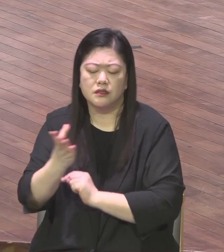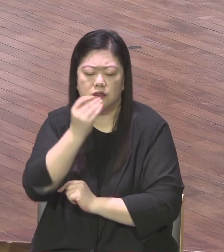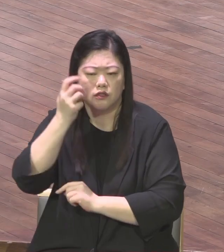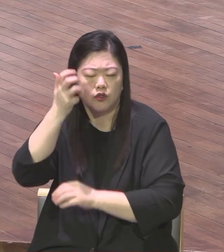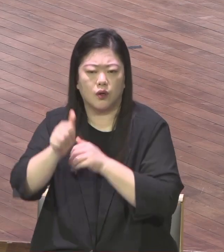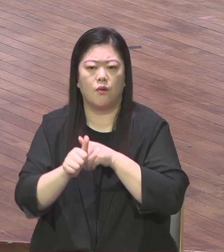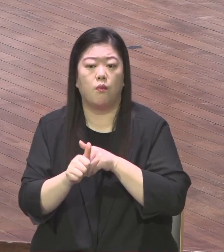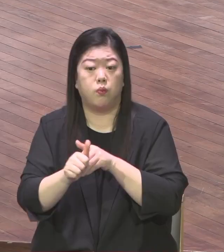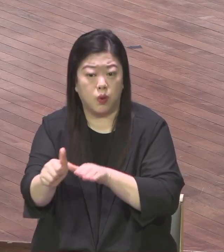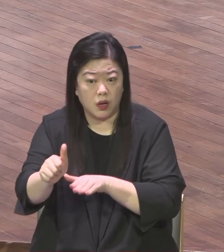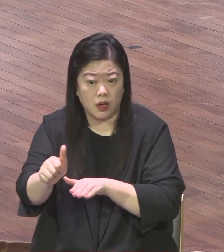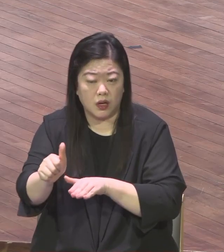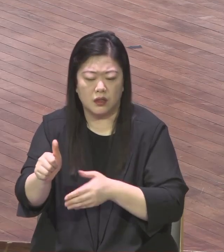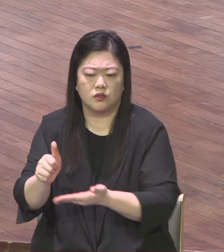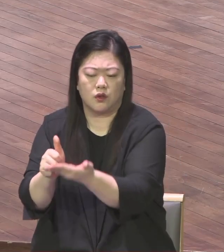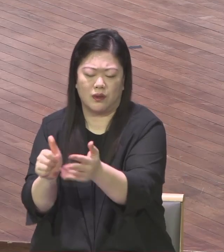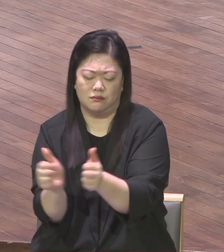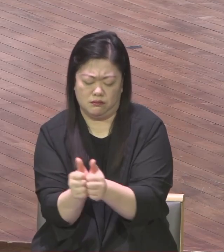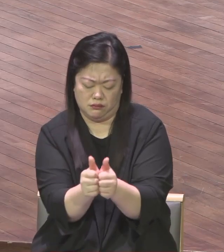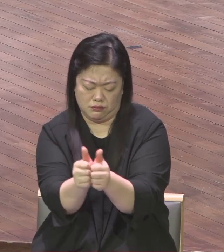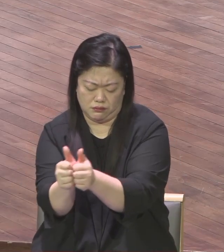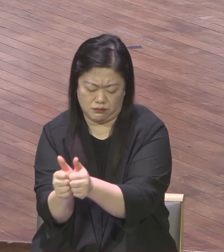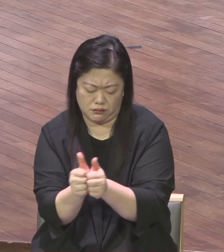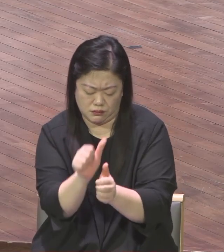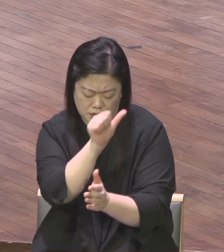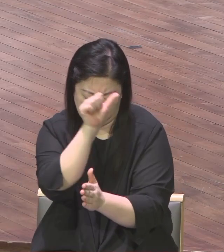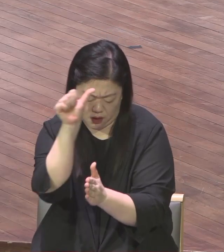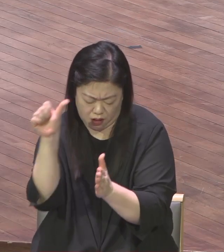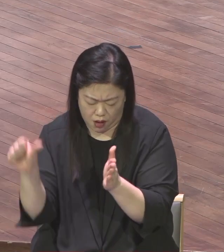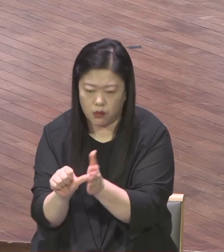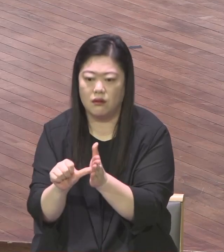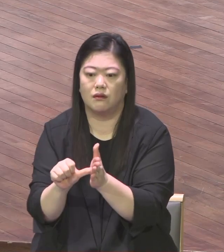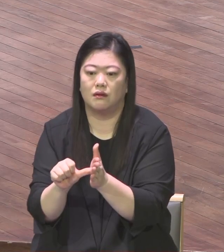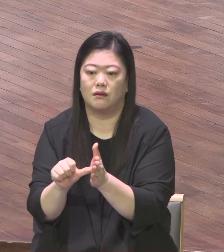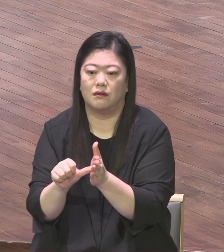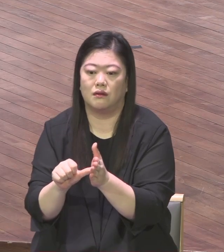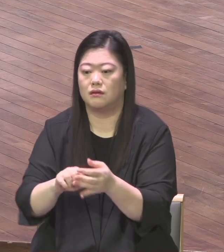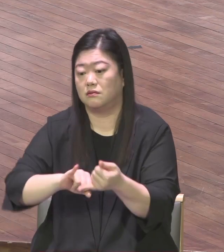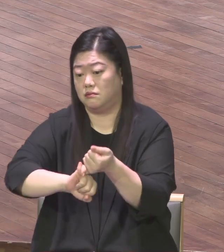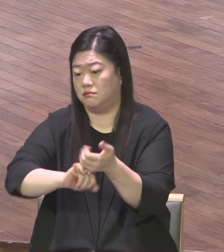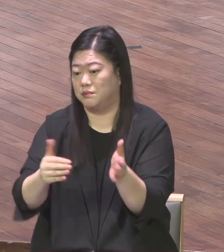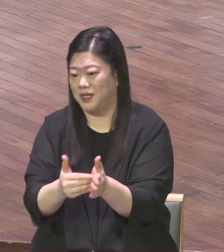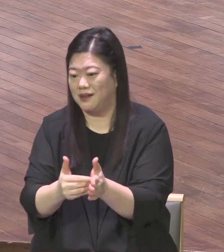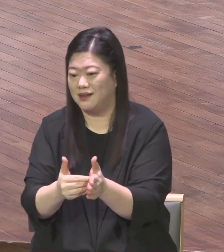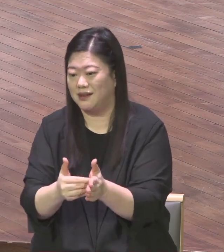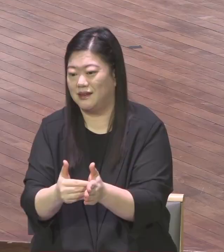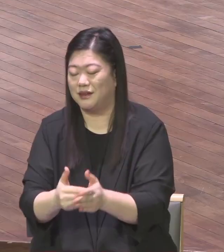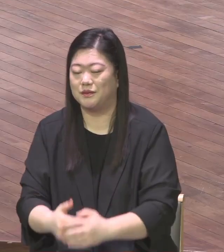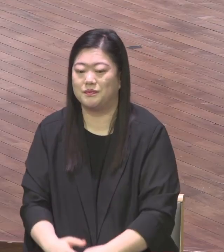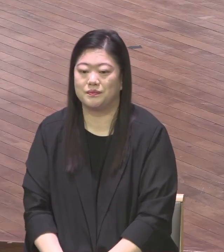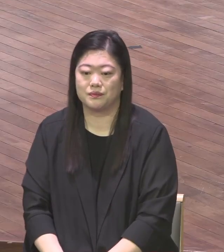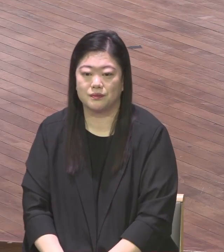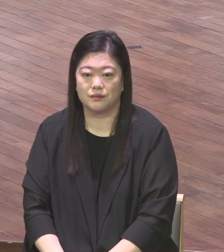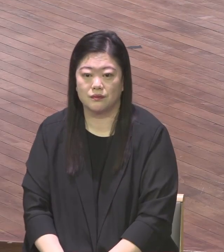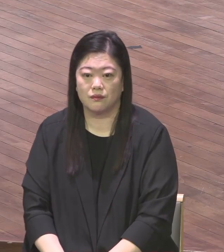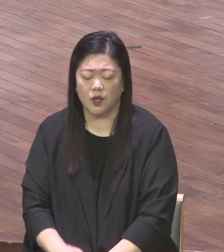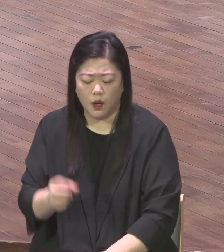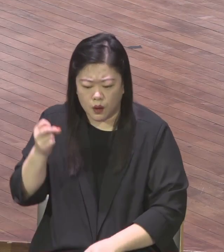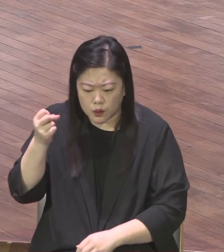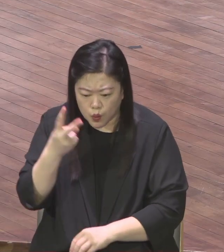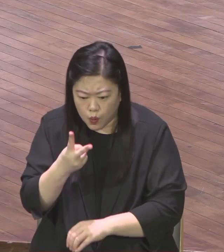주사 영원토록 너희와 함께 있게 하리니. 자, 또